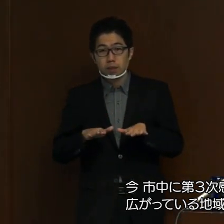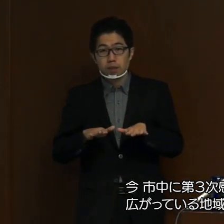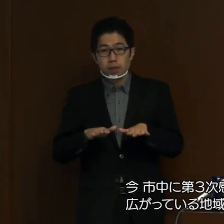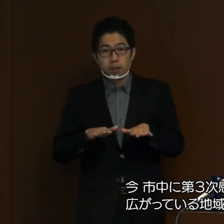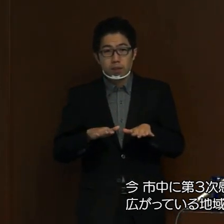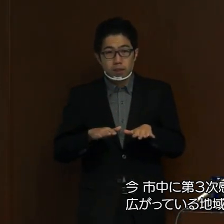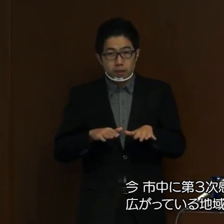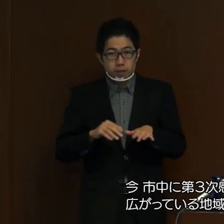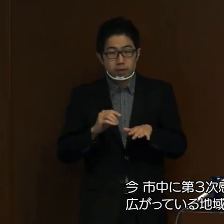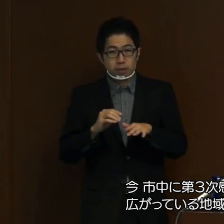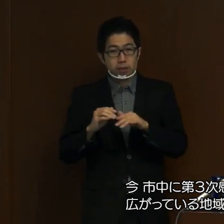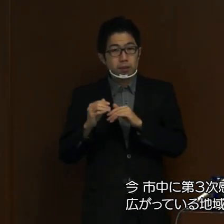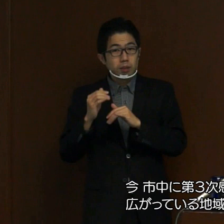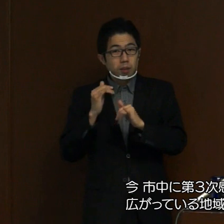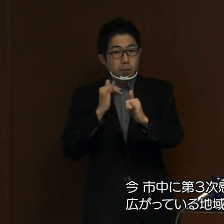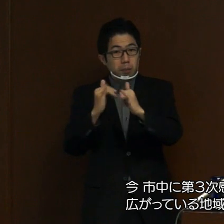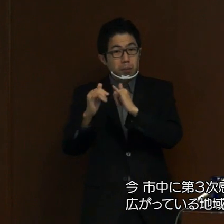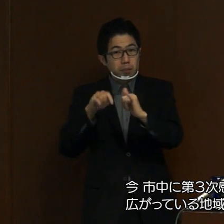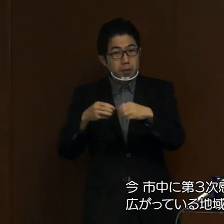第3次感染ということで、